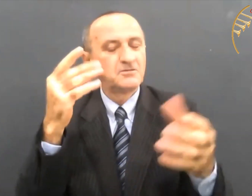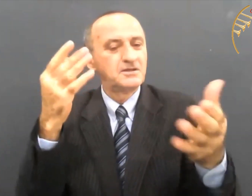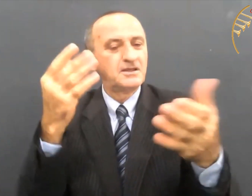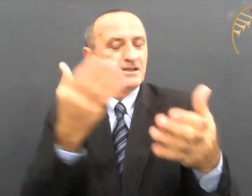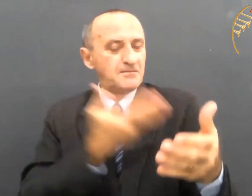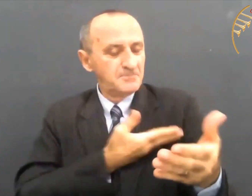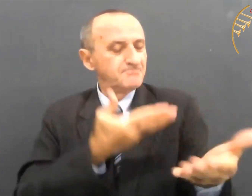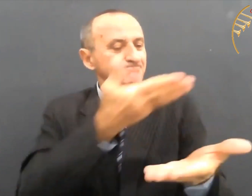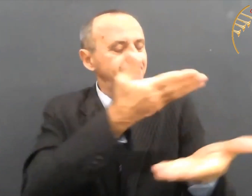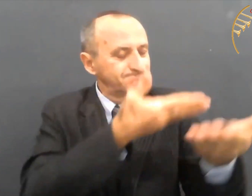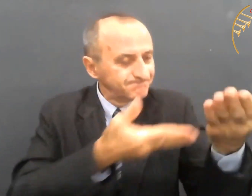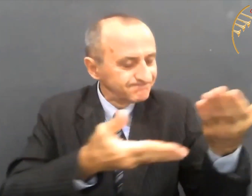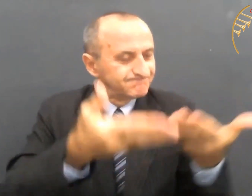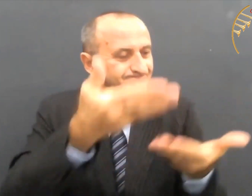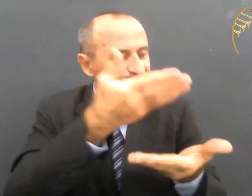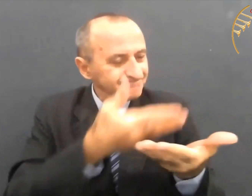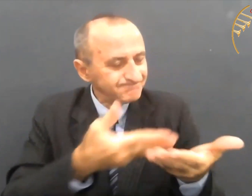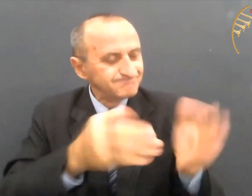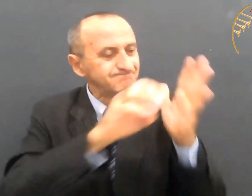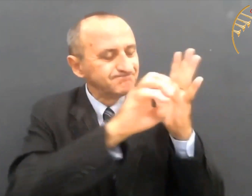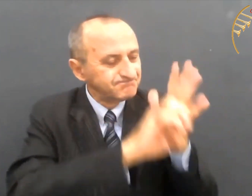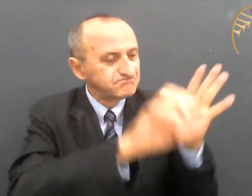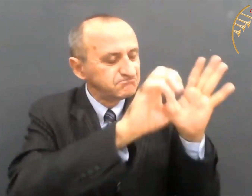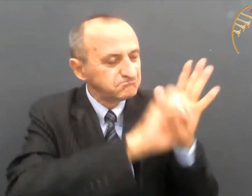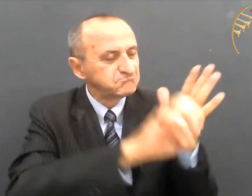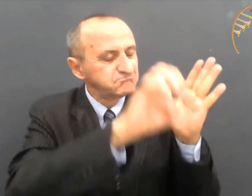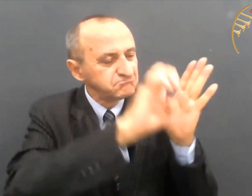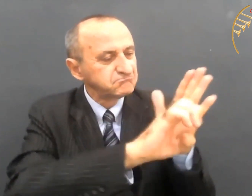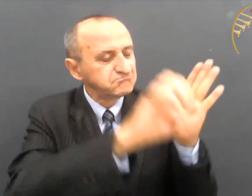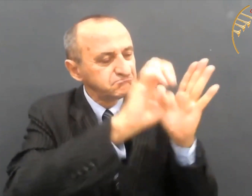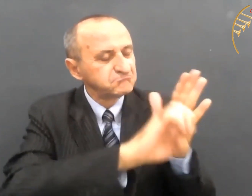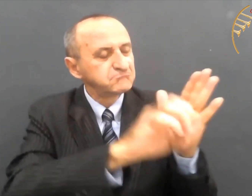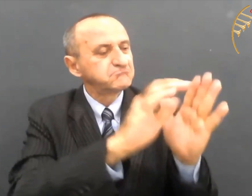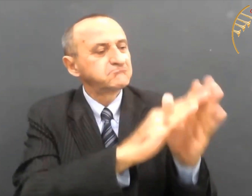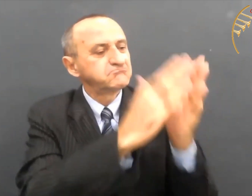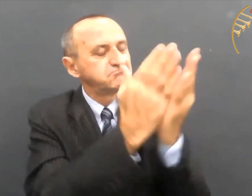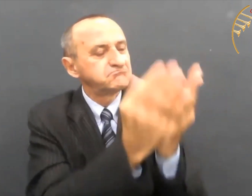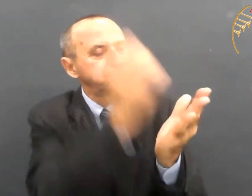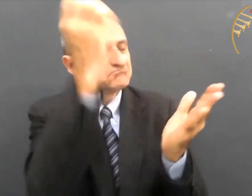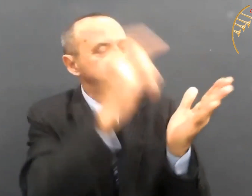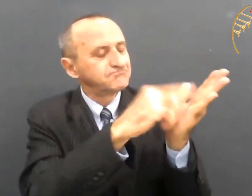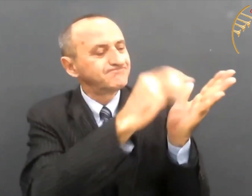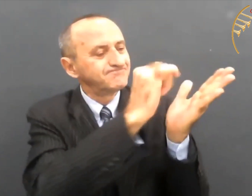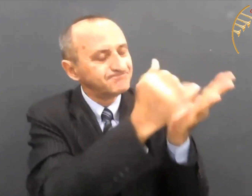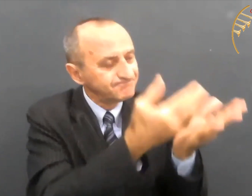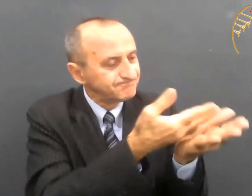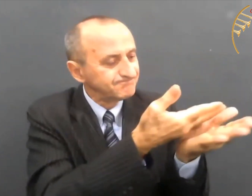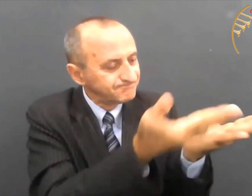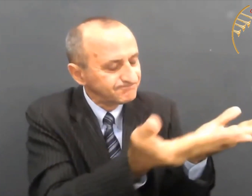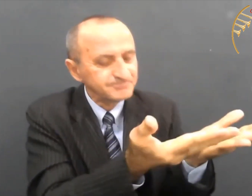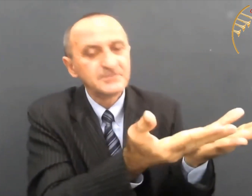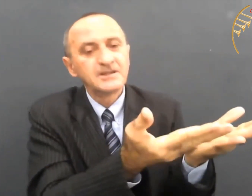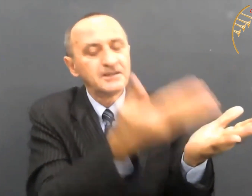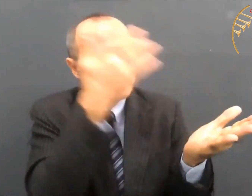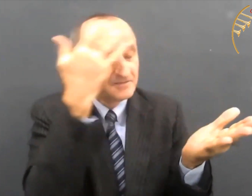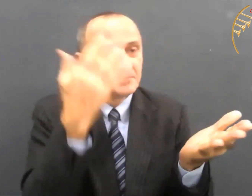abençoe. Abençoe o bom relacionamento com esses colegas de trabalho. Posso evangelizá-los, falar da palavra de